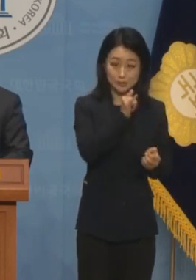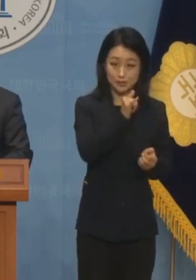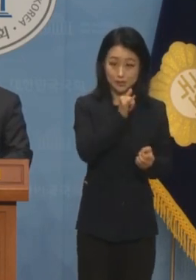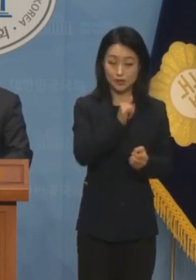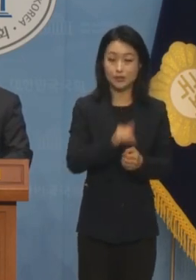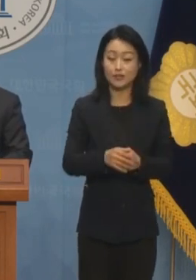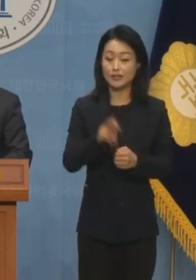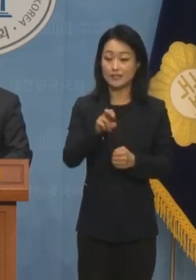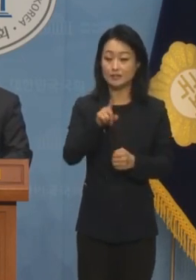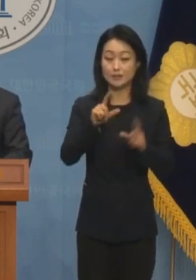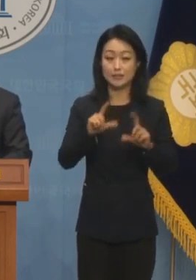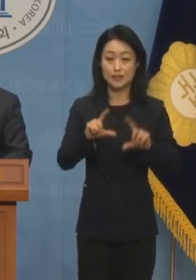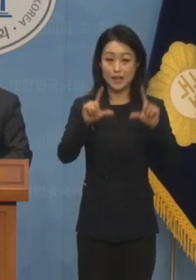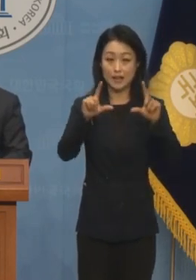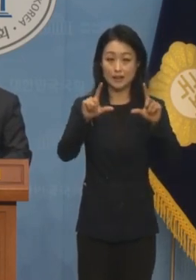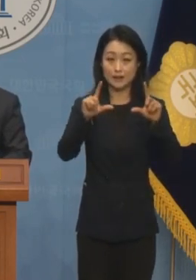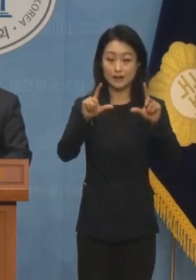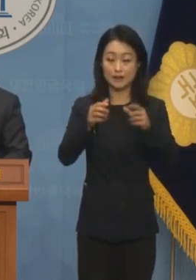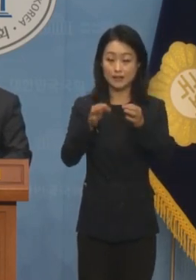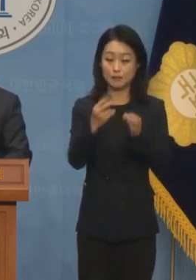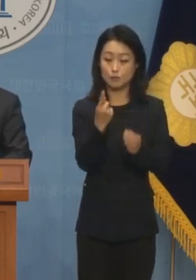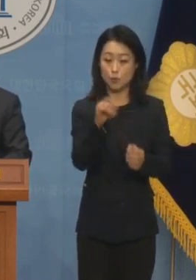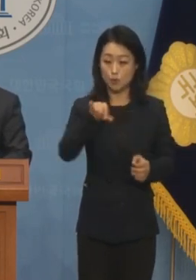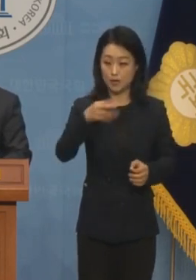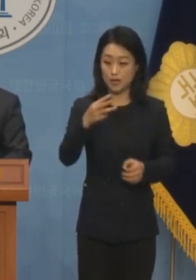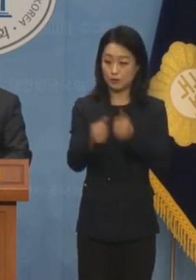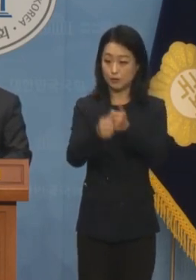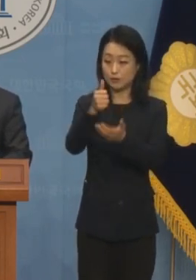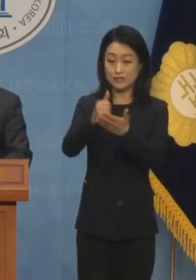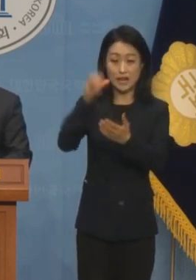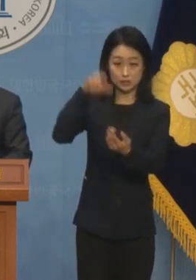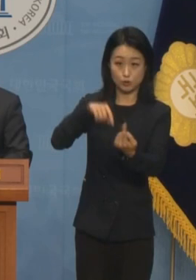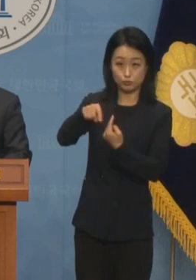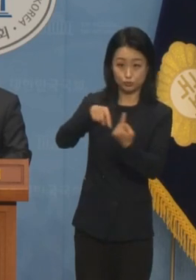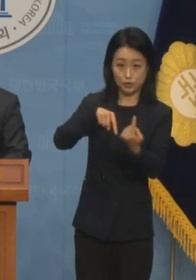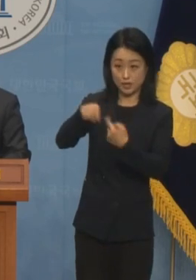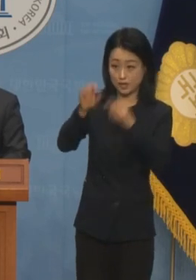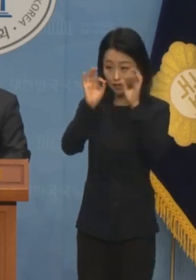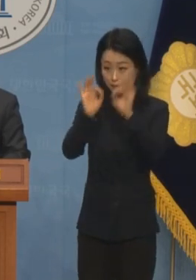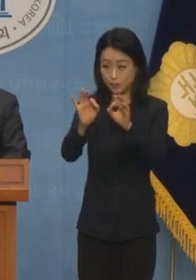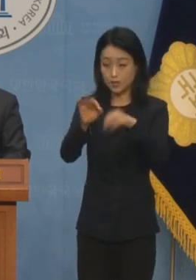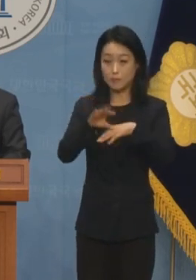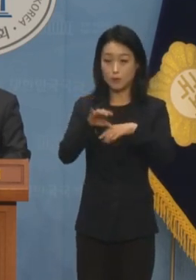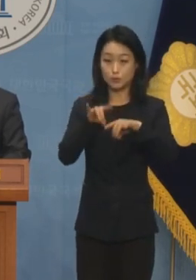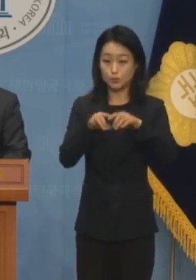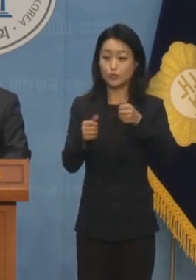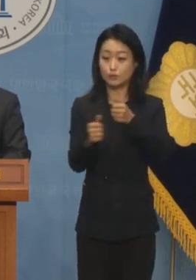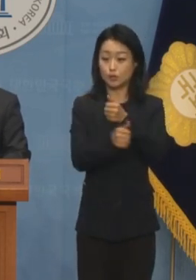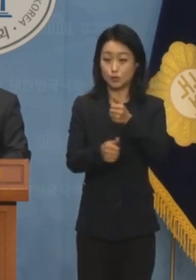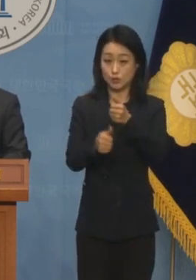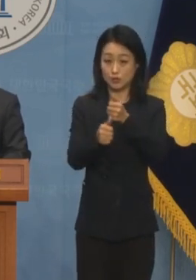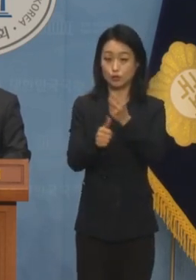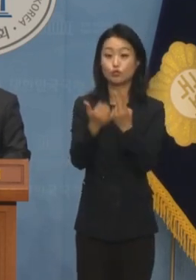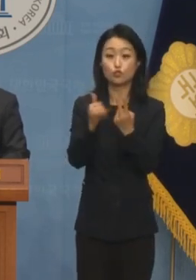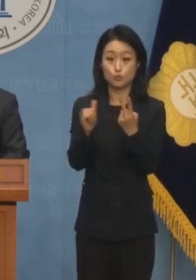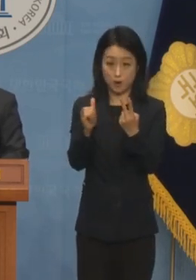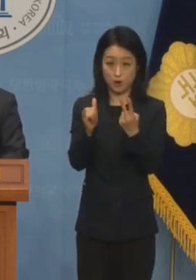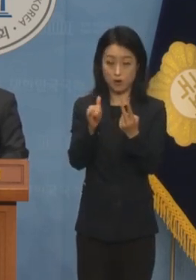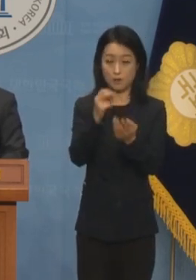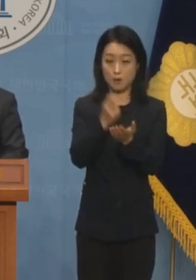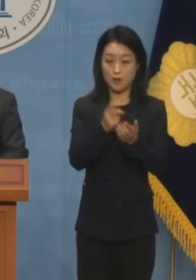지난 금요일 김홍일 위원장 청문회를 열고 방통위 2인 체제가 위법하다는 주장을 되풀이하는